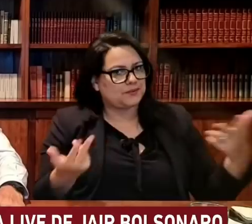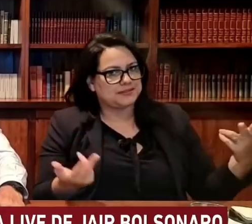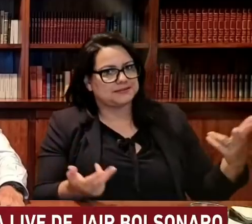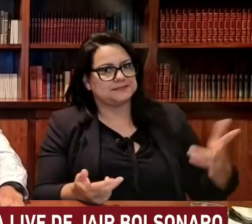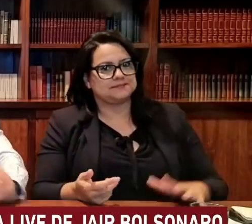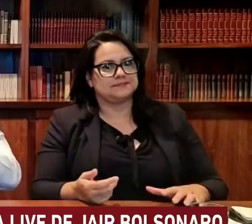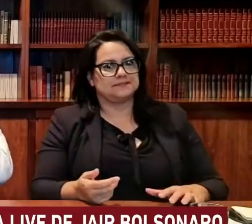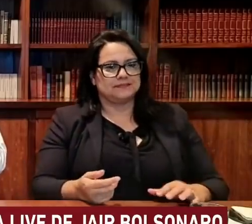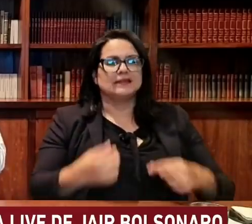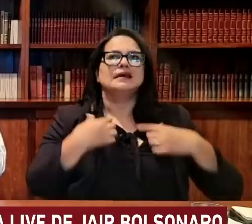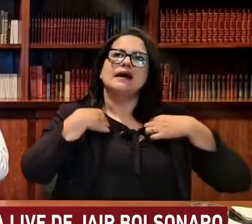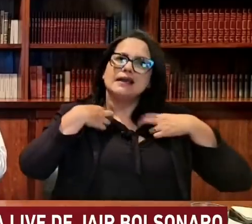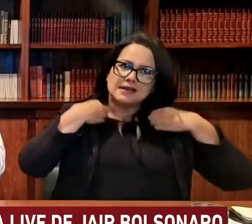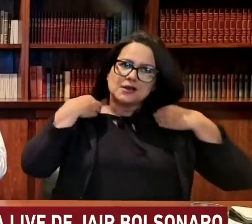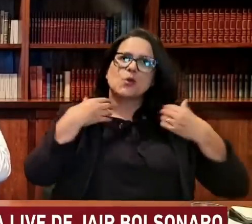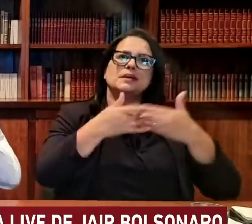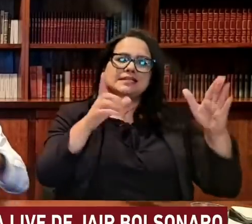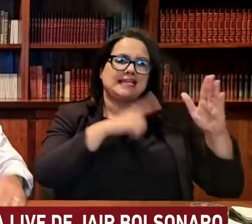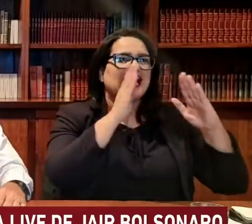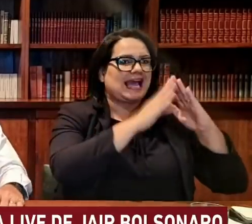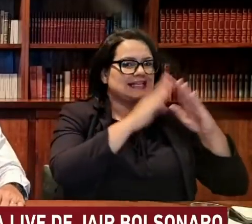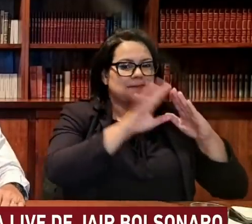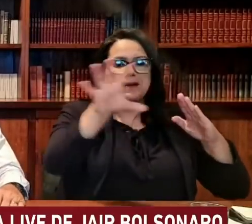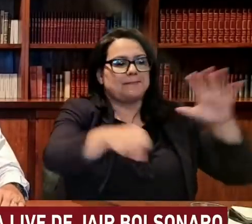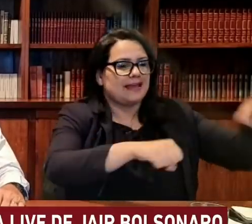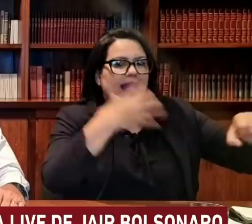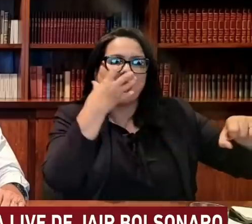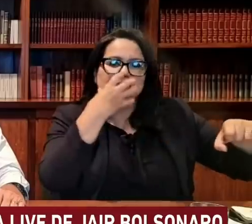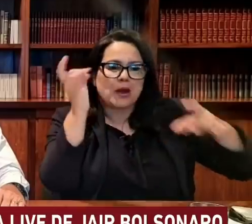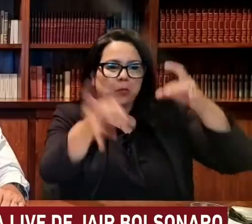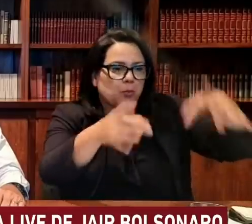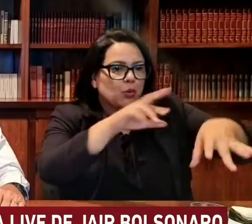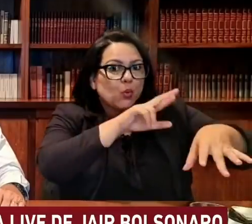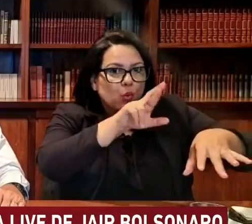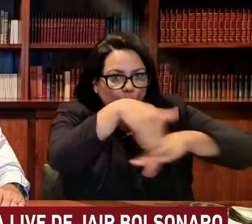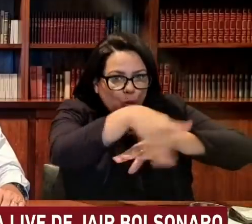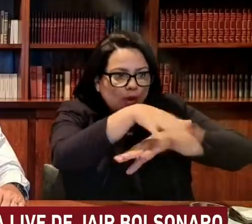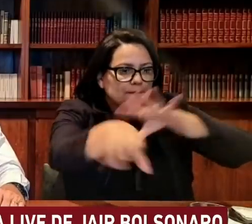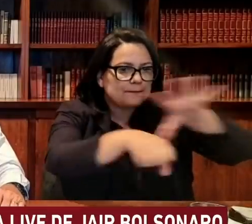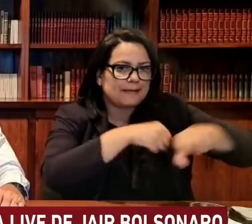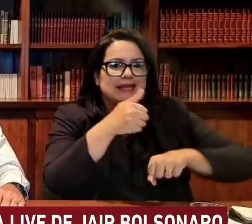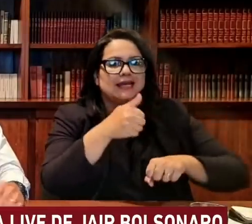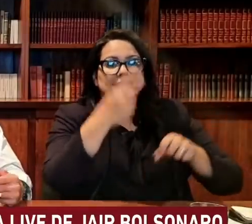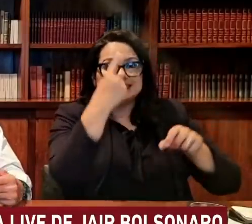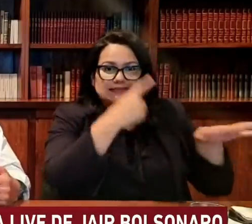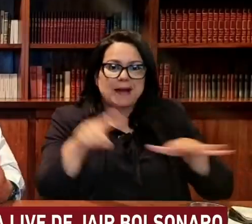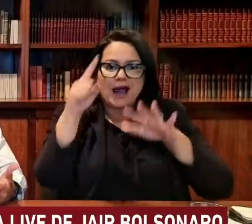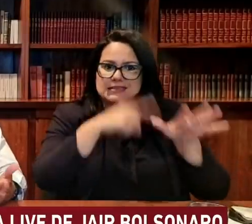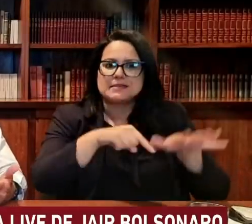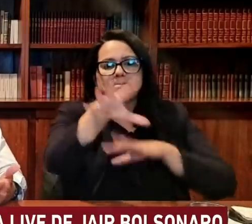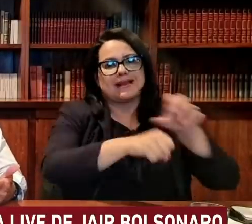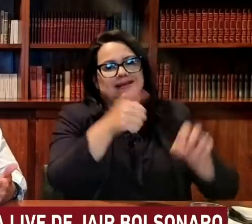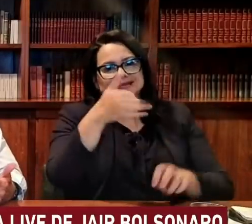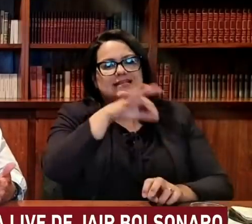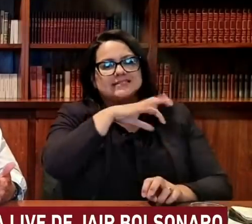aí comecei, tem casa de resgate animal lá em São Paulo... E aí desenvolveu esse trabalho, a gente resgata em média 10 animais por semana. Eu acho que é mais difícil